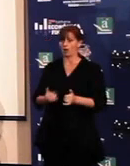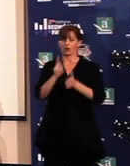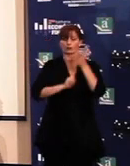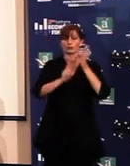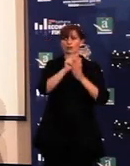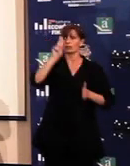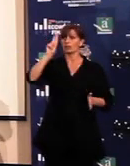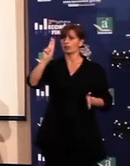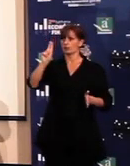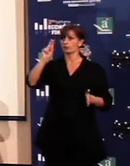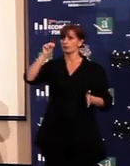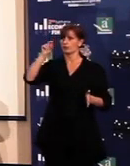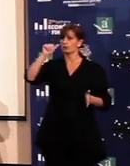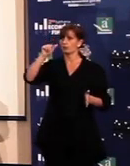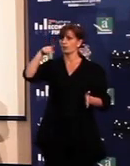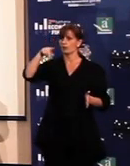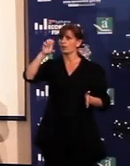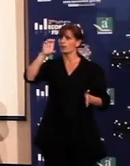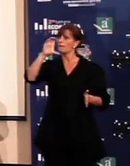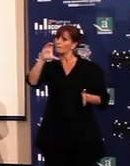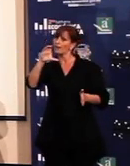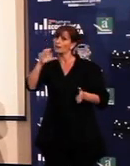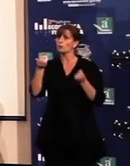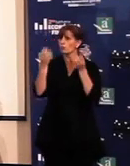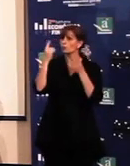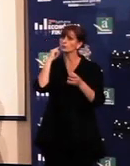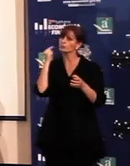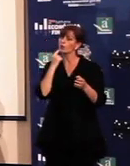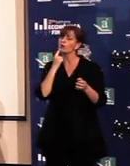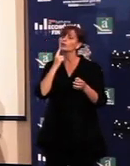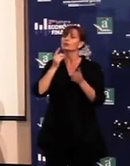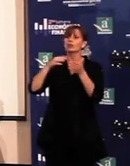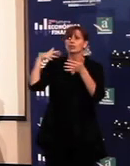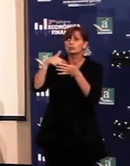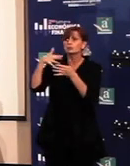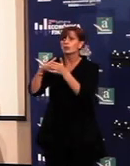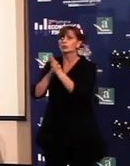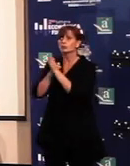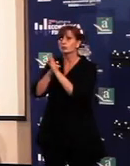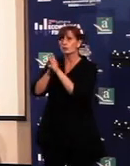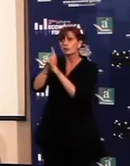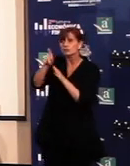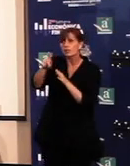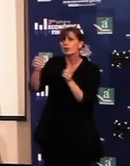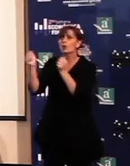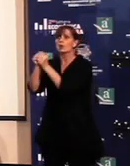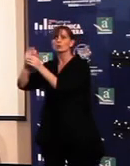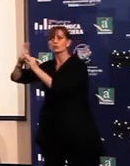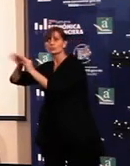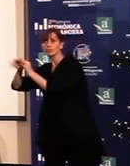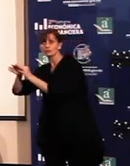están están haciendo su carrera en compañía de un intérprete entonces si ese joven se capacita y tiene los mismos